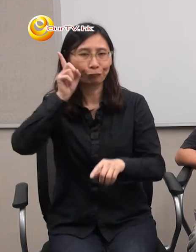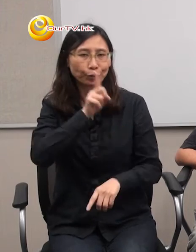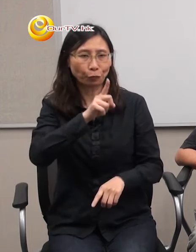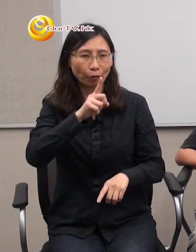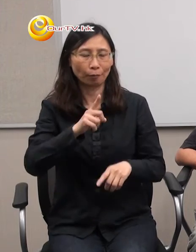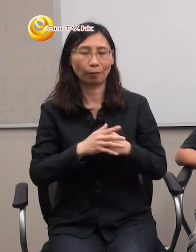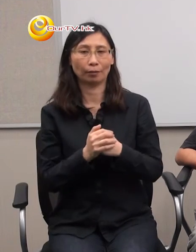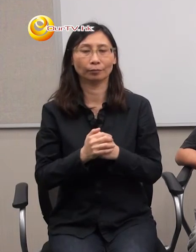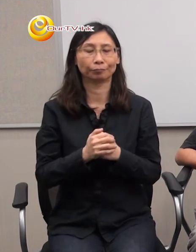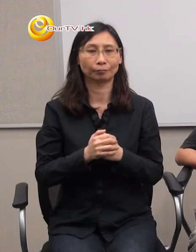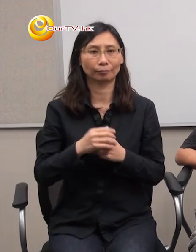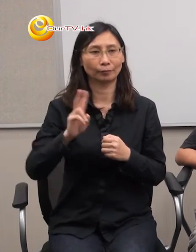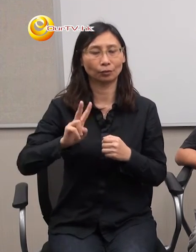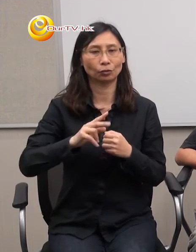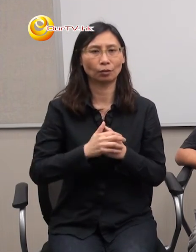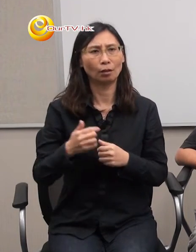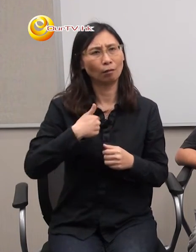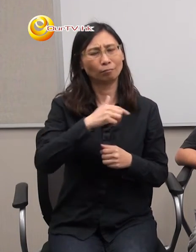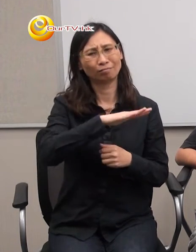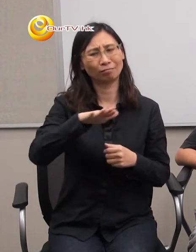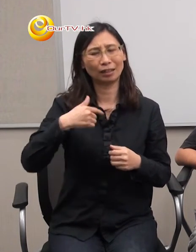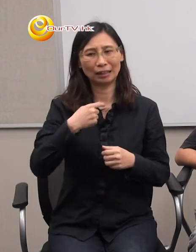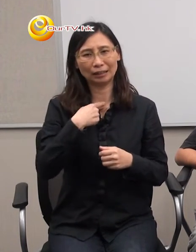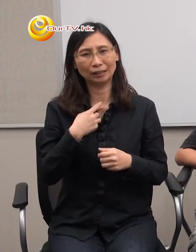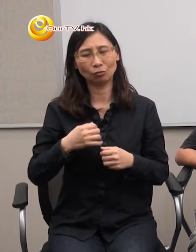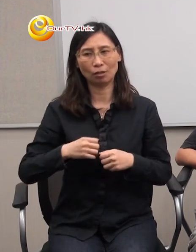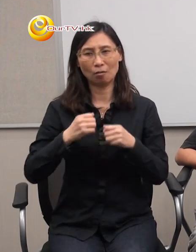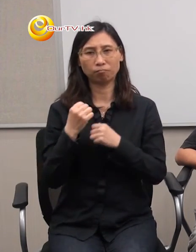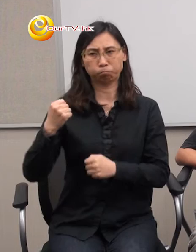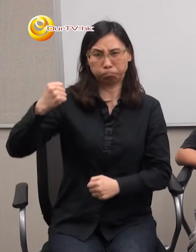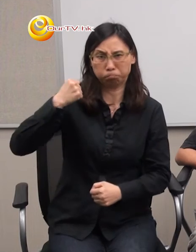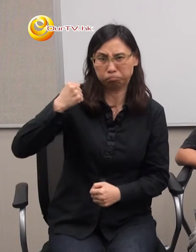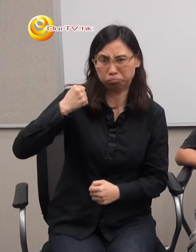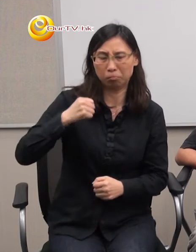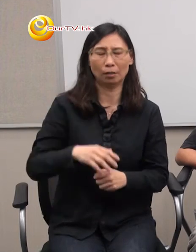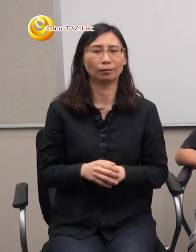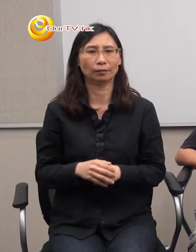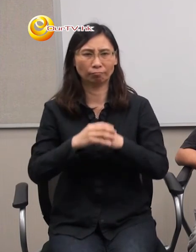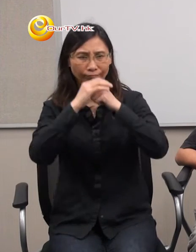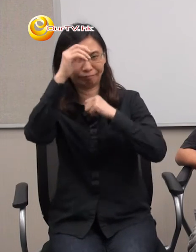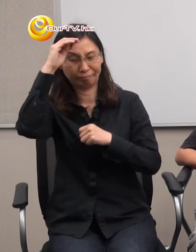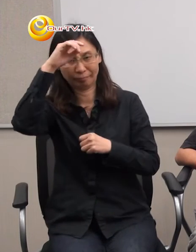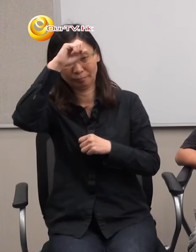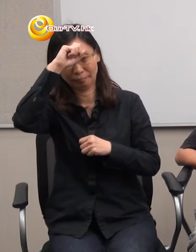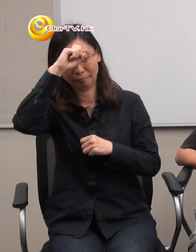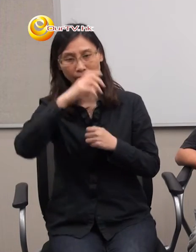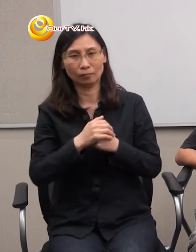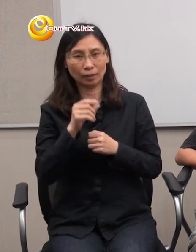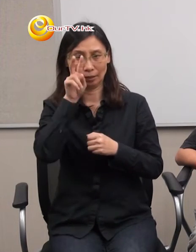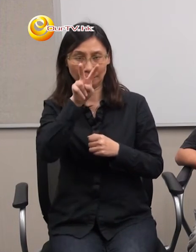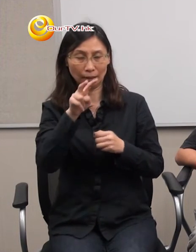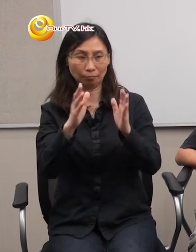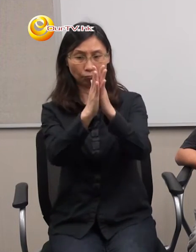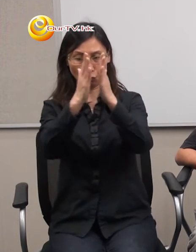咁即係我覺得其實大家要爭下，係啦，要爭翻啖氣就唔該。記住睇報紙、上網